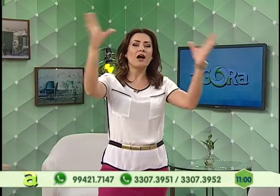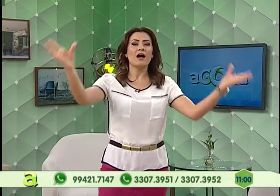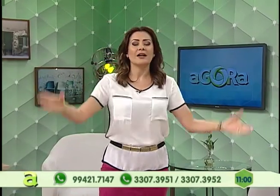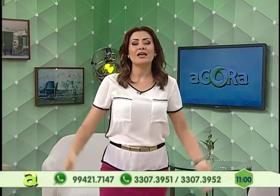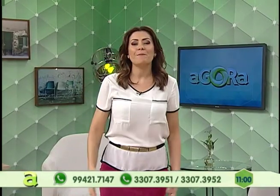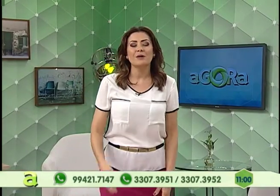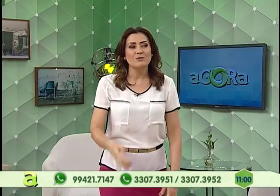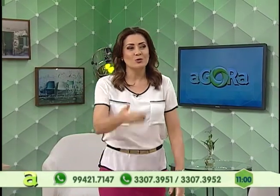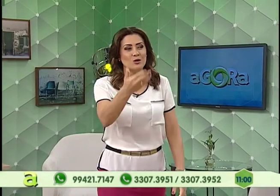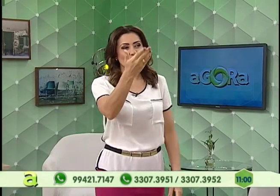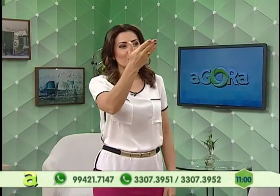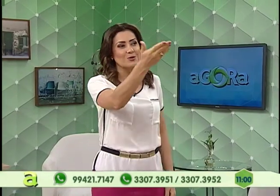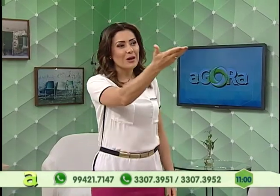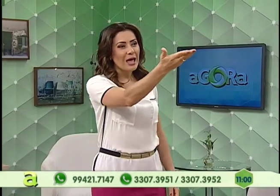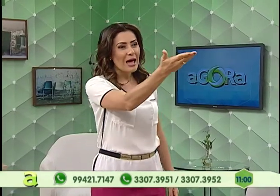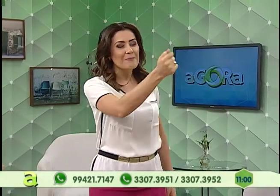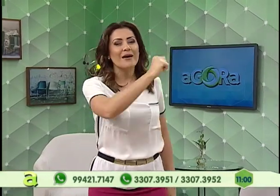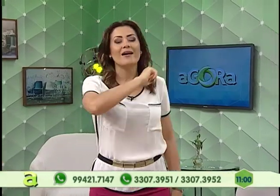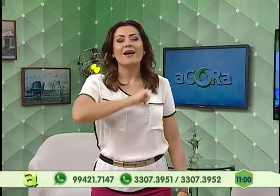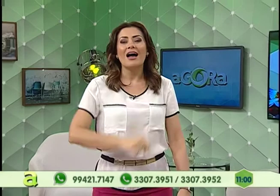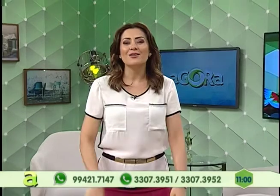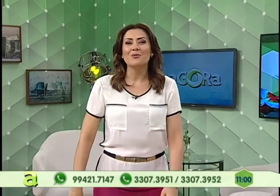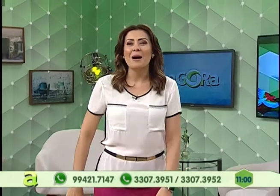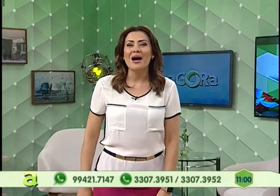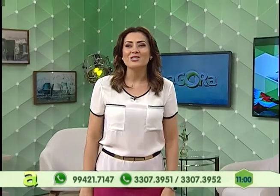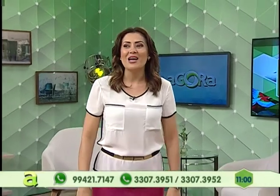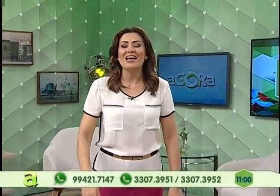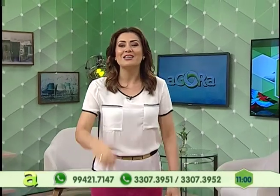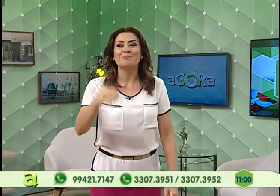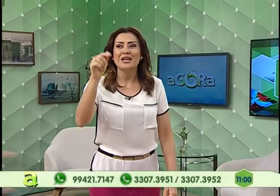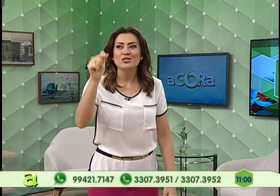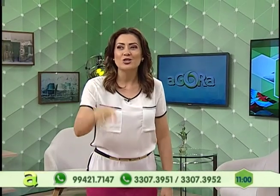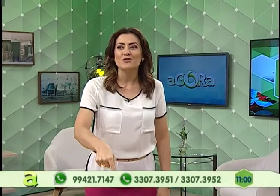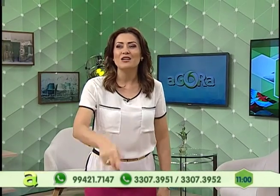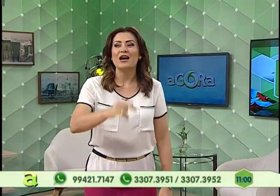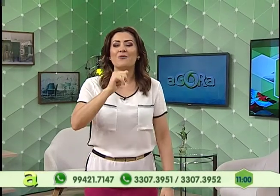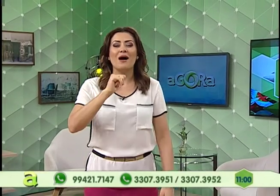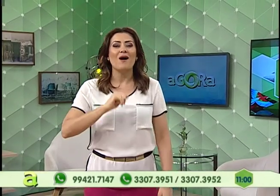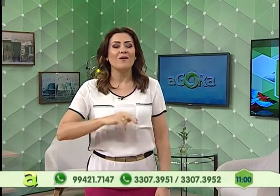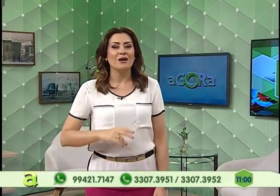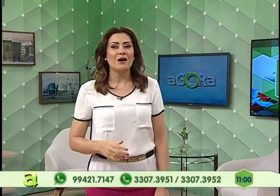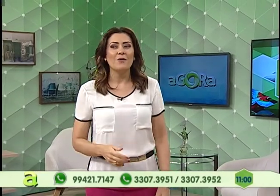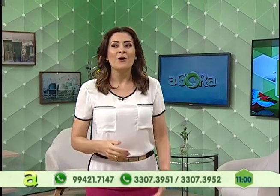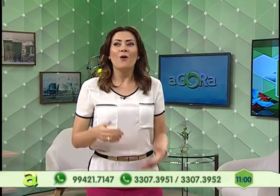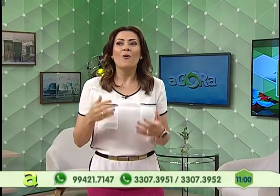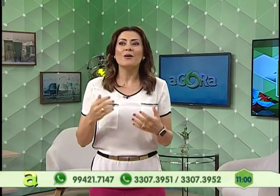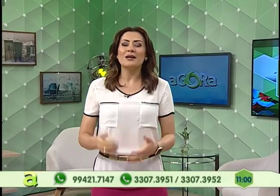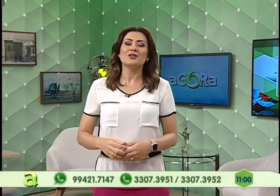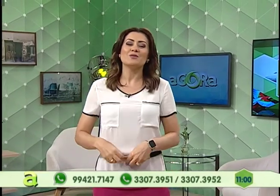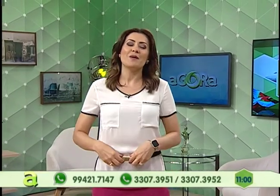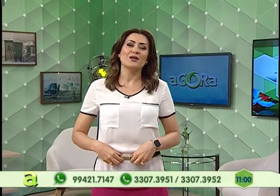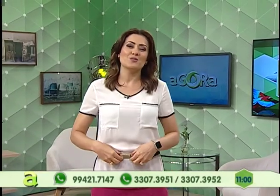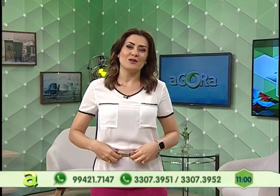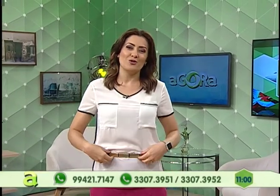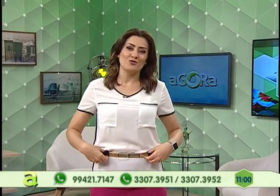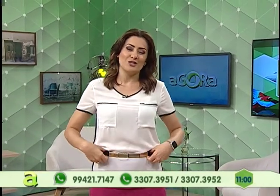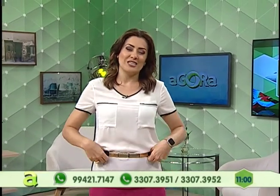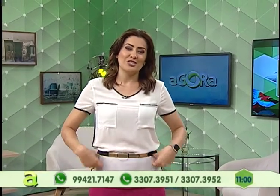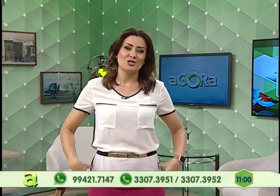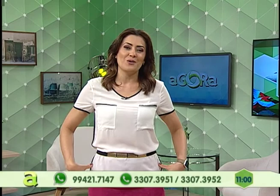Que é primo do nosso filho, Kleber. Ali do Márcio. É ele que deixa a gente ficar no ar ou não. Um grande beijo pra todos vocês que estão